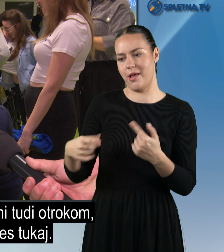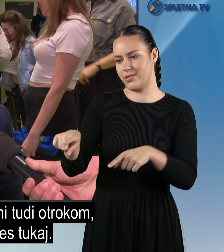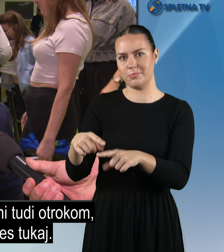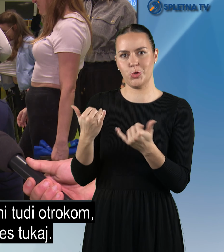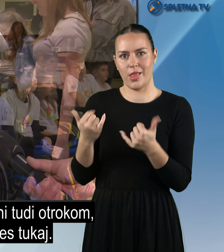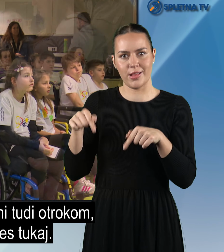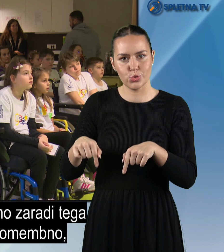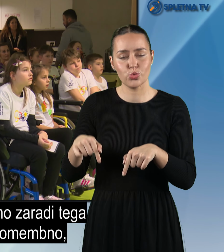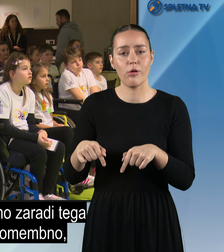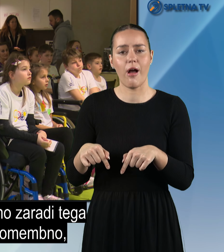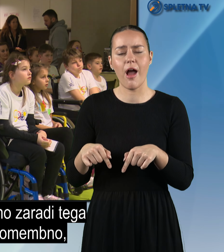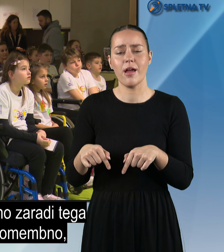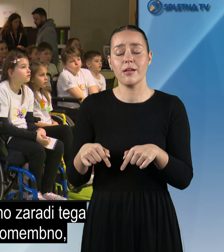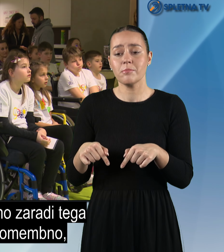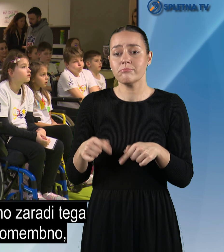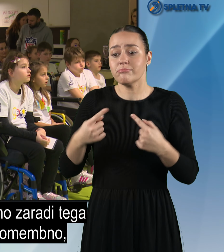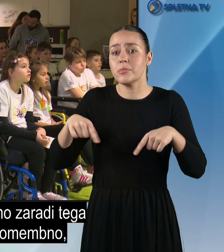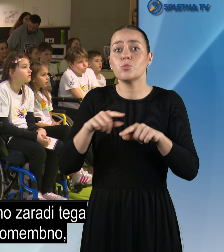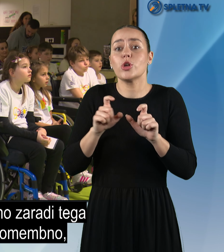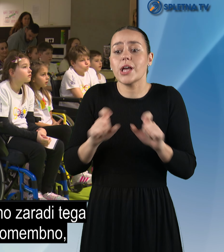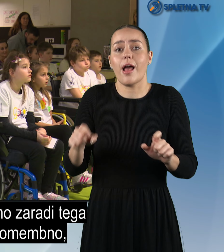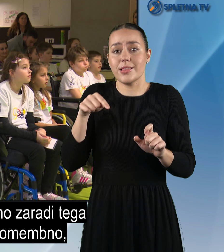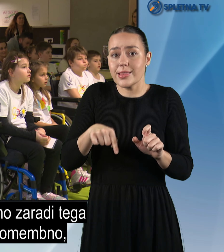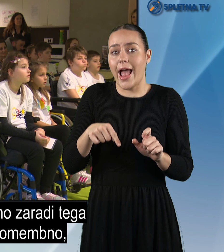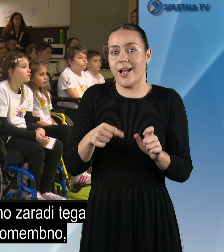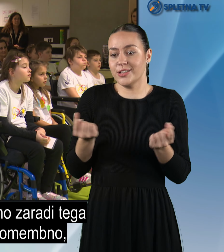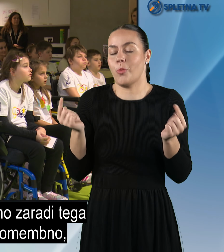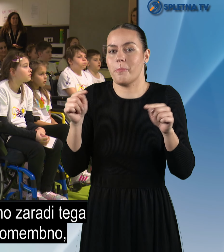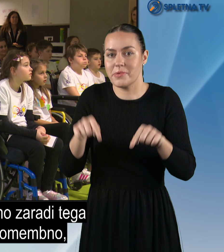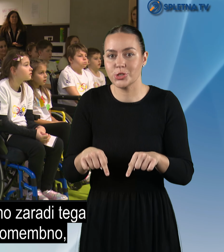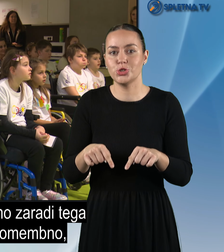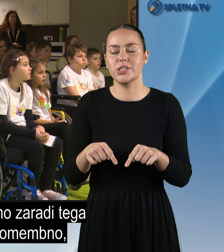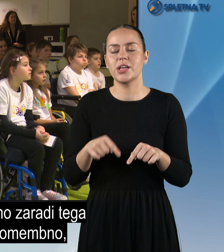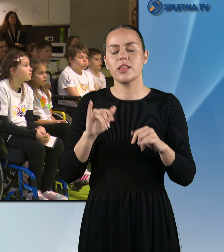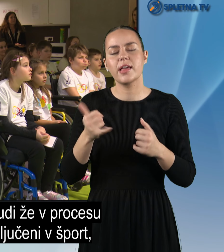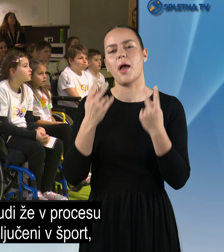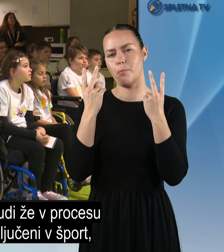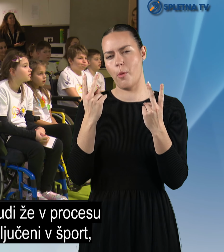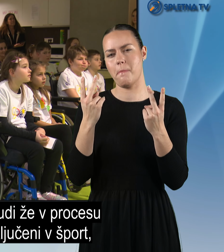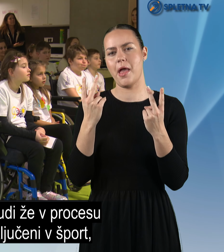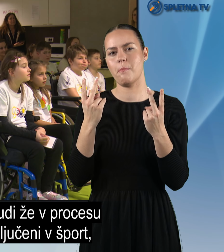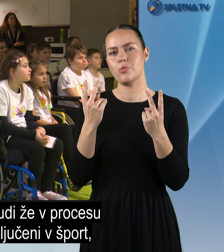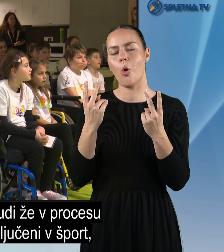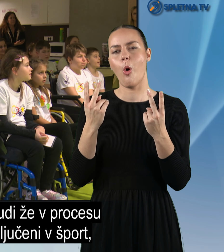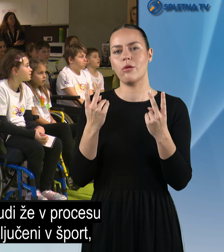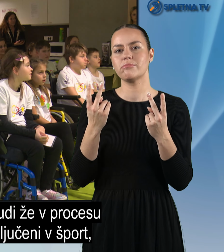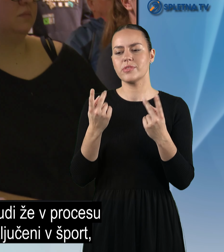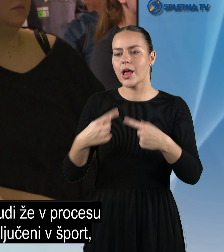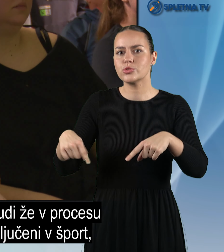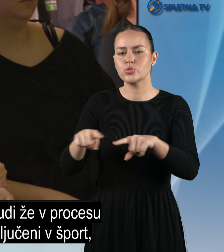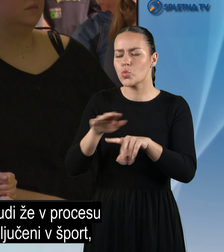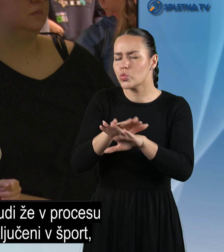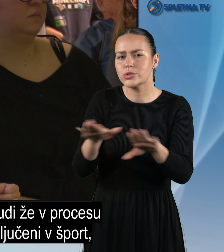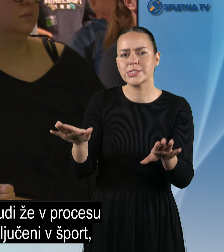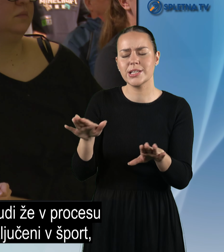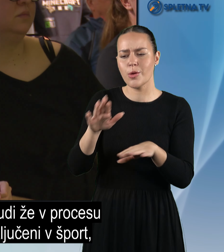tukaj. Pravzaprav smo zaradi tega prišli in je pomembno, da so vsi